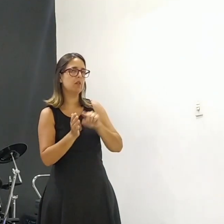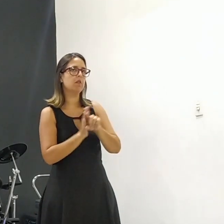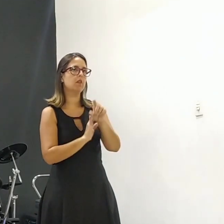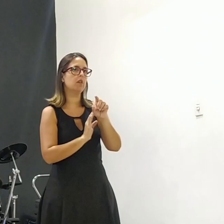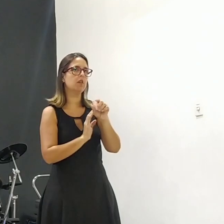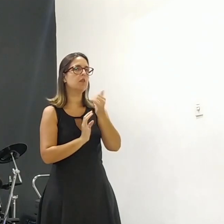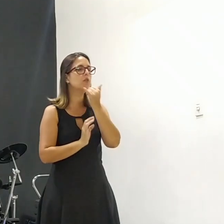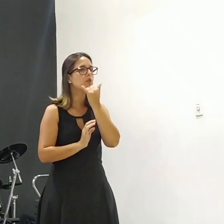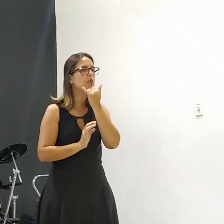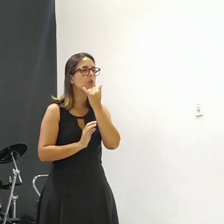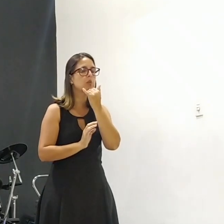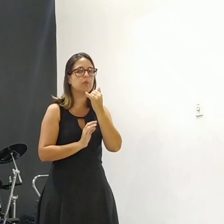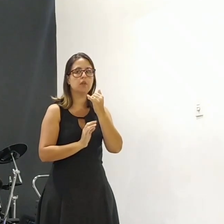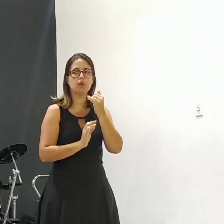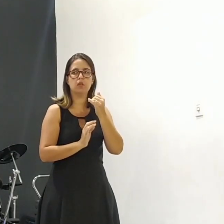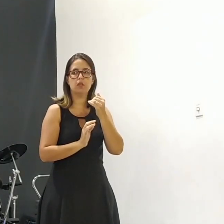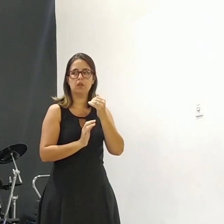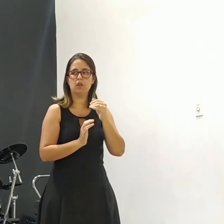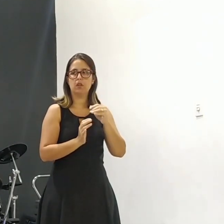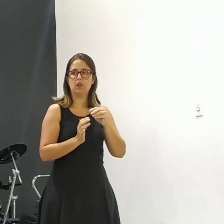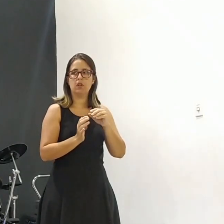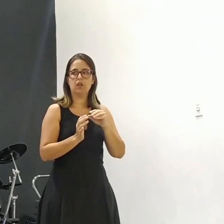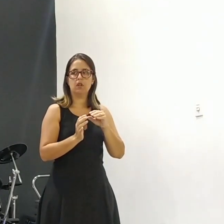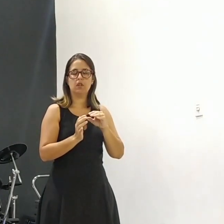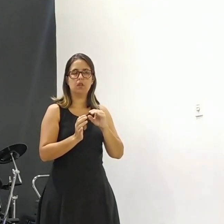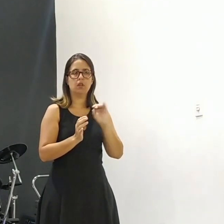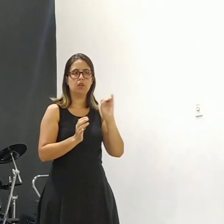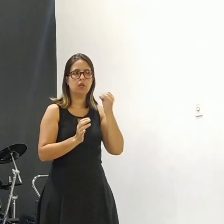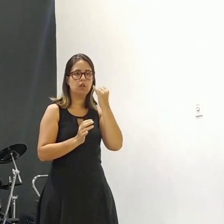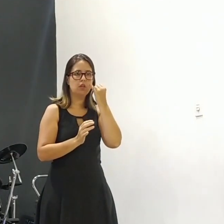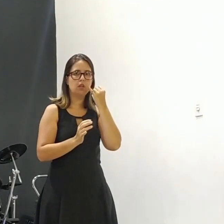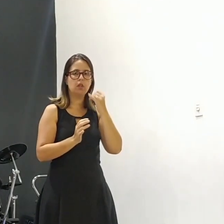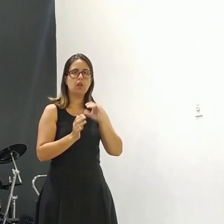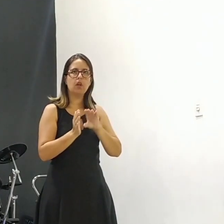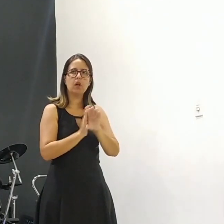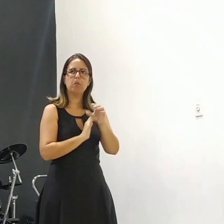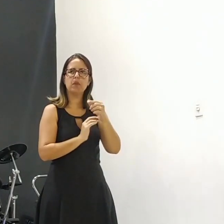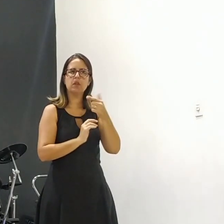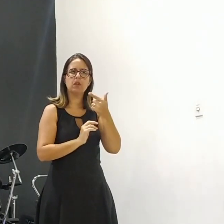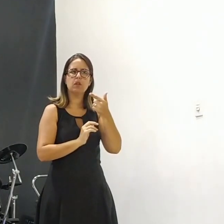não, 17, 7 e 8. Jeremias também vai falar dessa árvore.